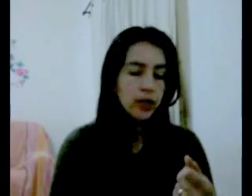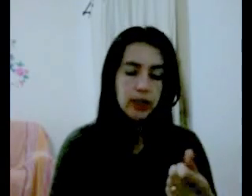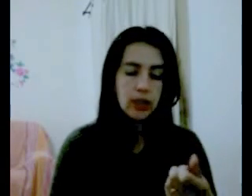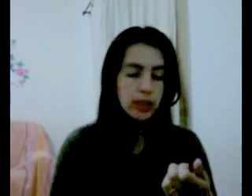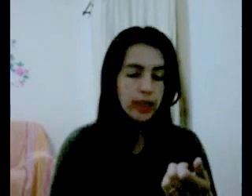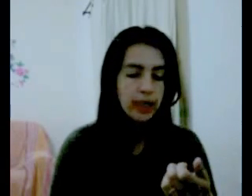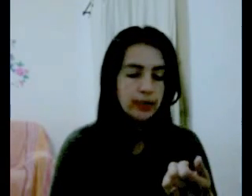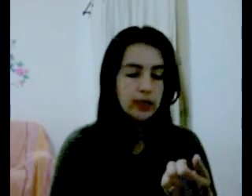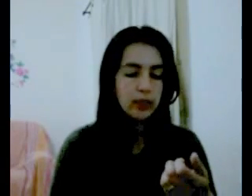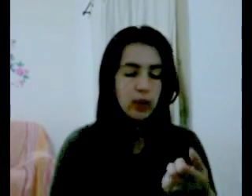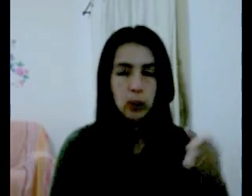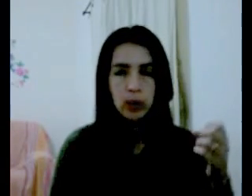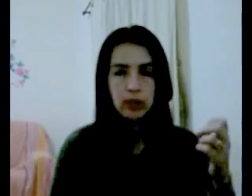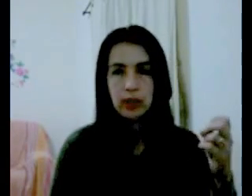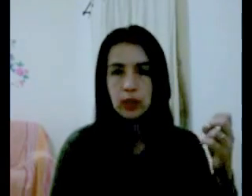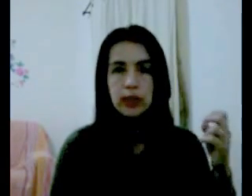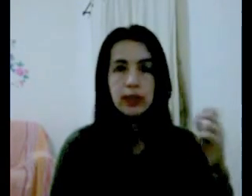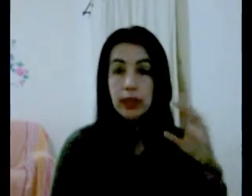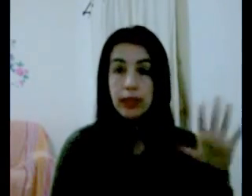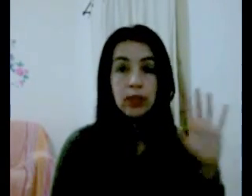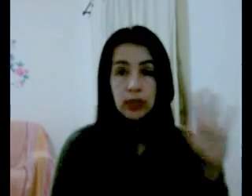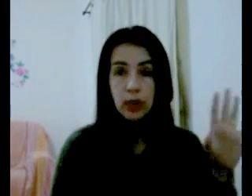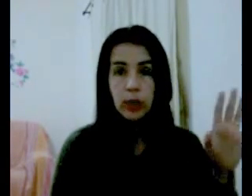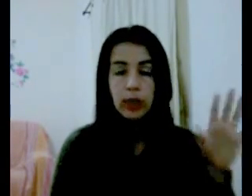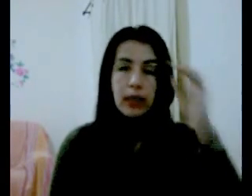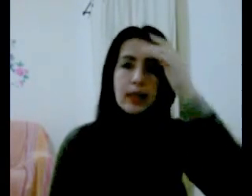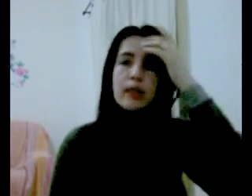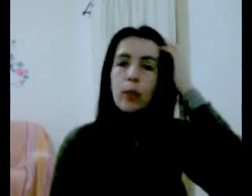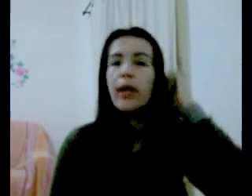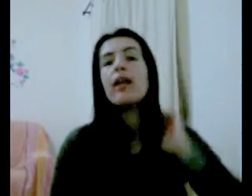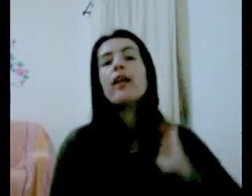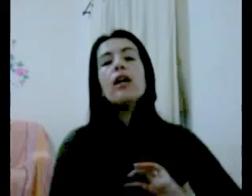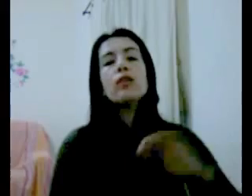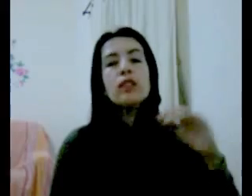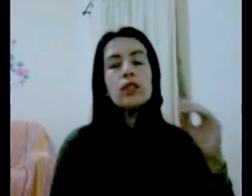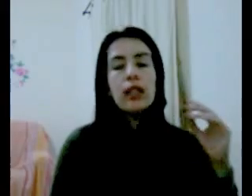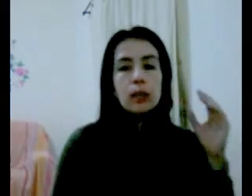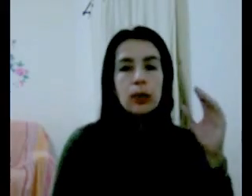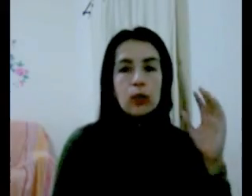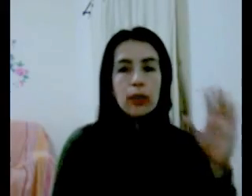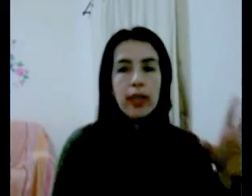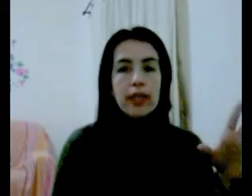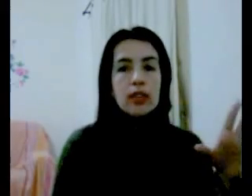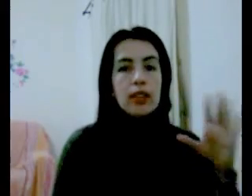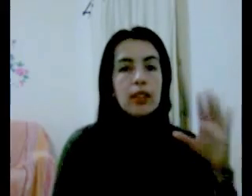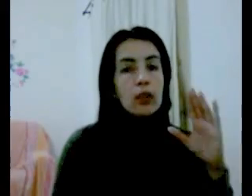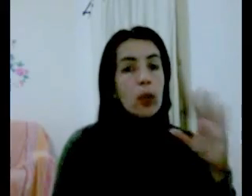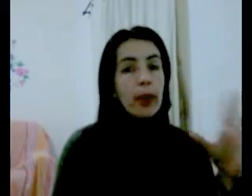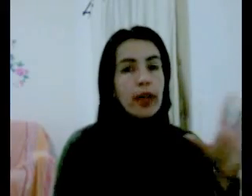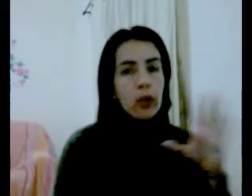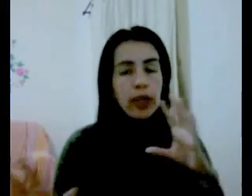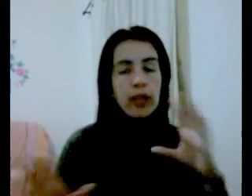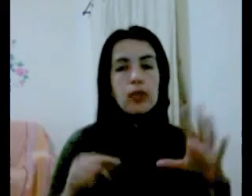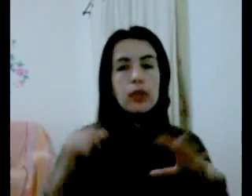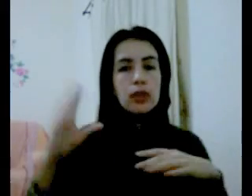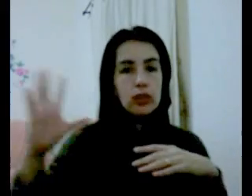vai chegar na sua casa e ficar procurando essas coisas na internet, não. Espera, leva os resultados para sua médica e compara com ela, vê os